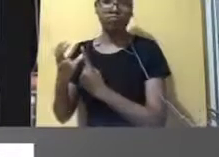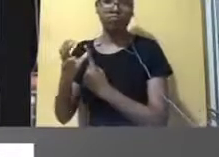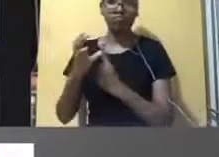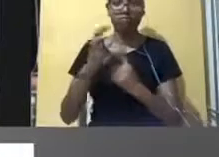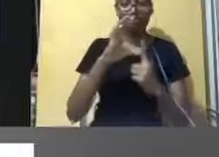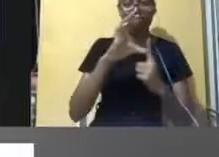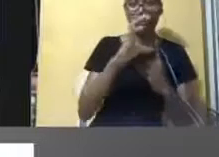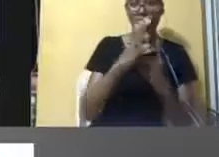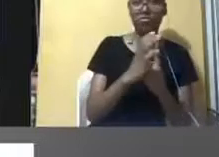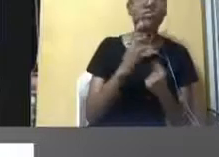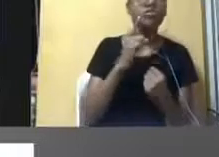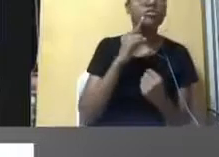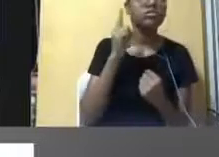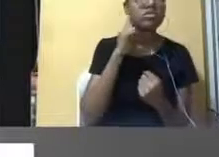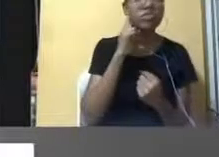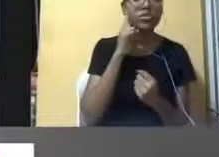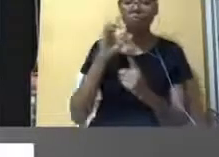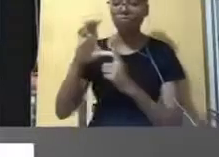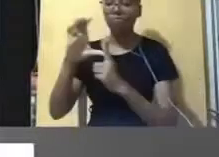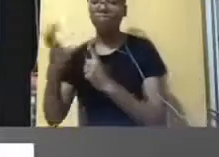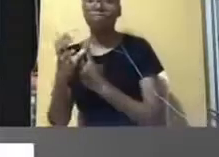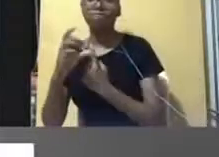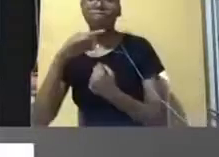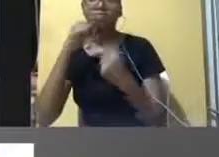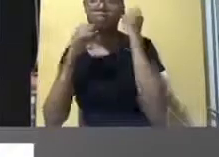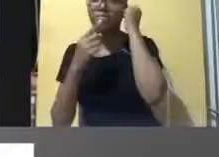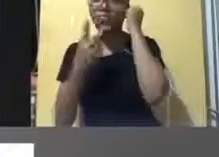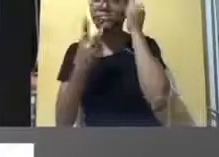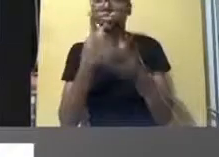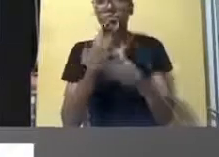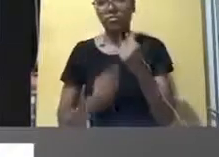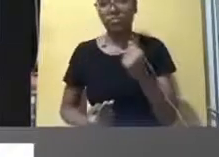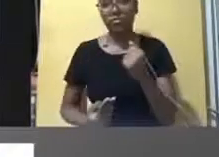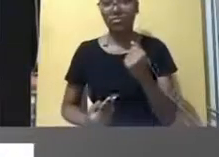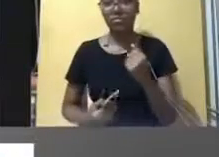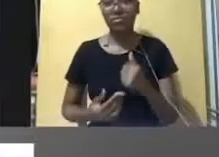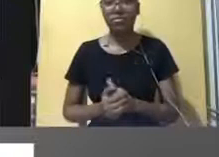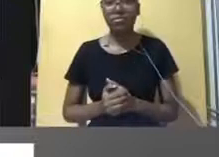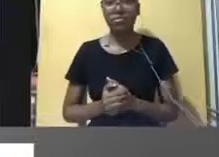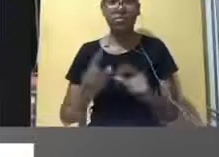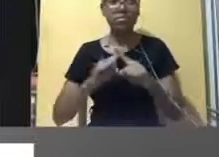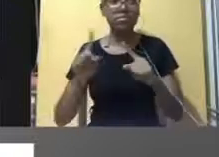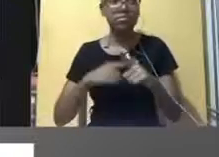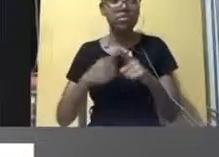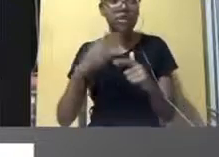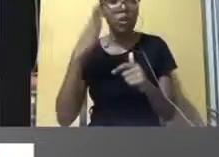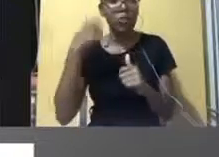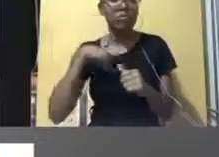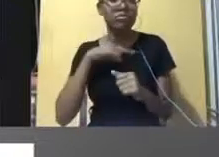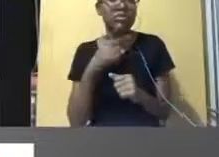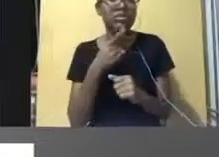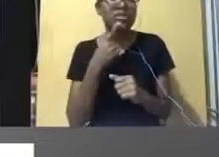sorda y cultura oyente. Eso es lo general. Pero entonces, ¿por qué hablamos de multicultural en vez